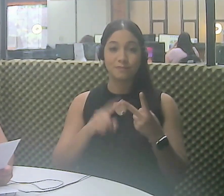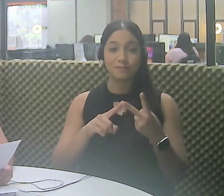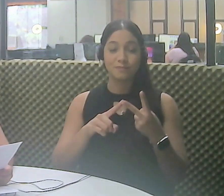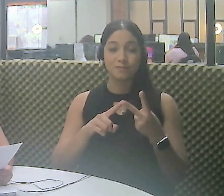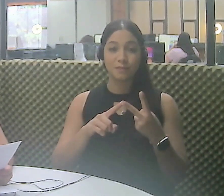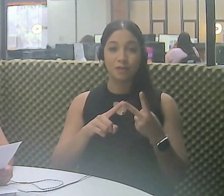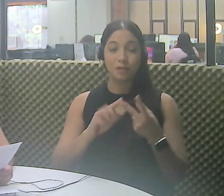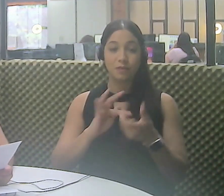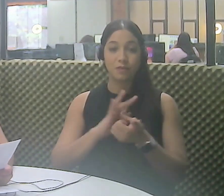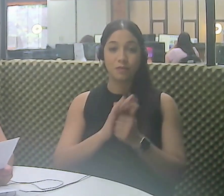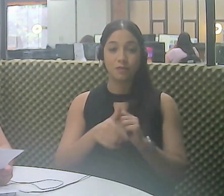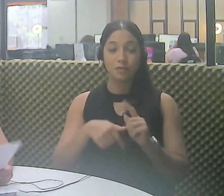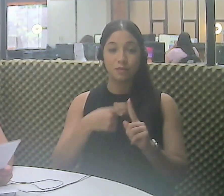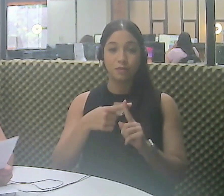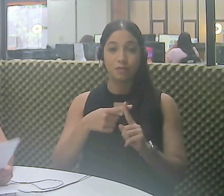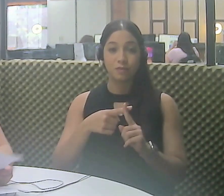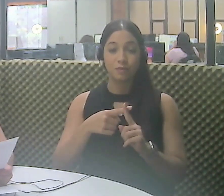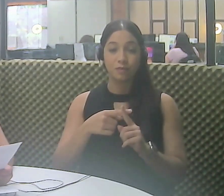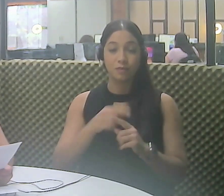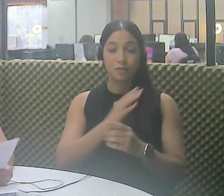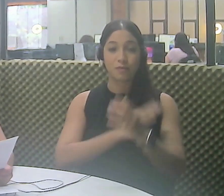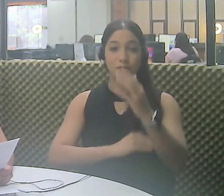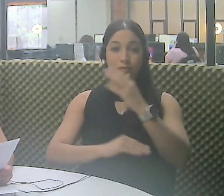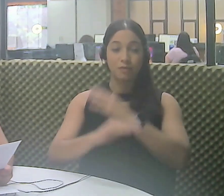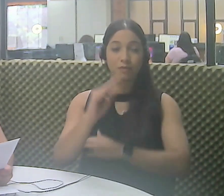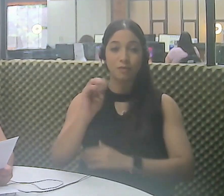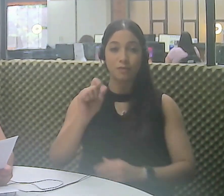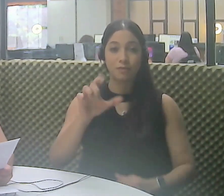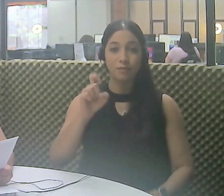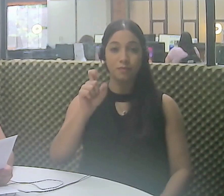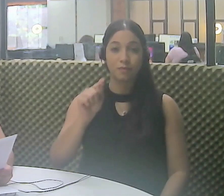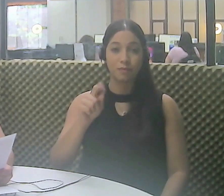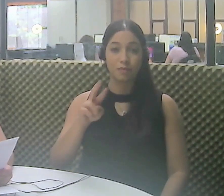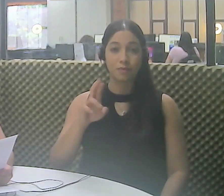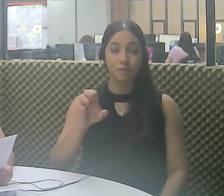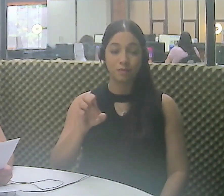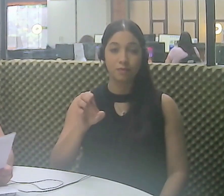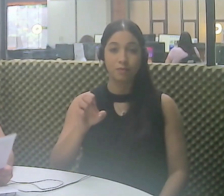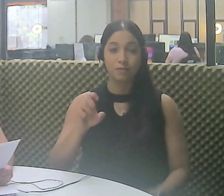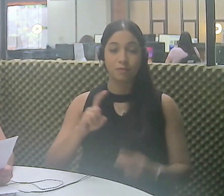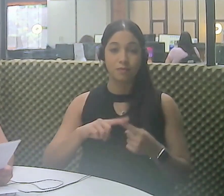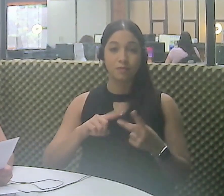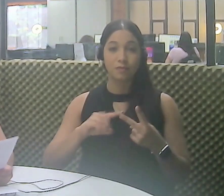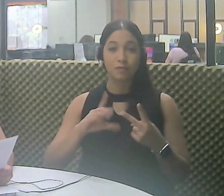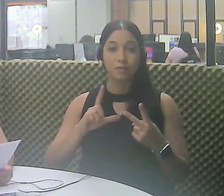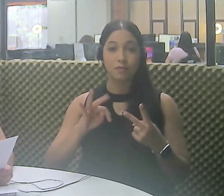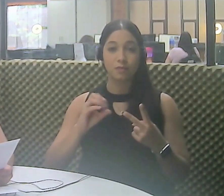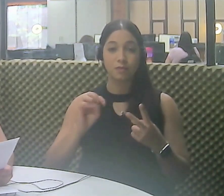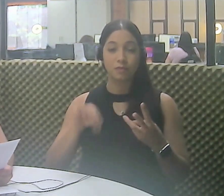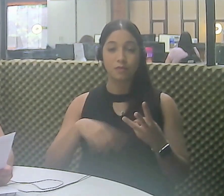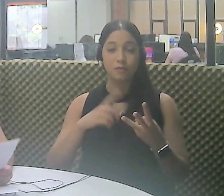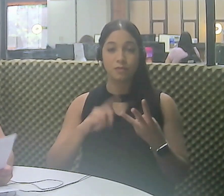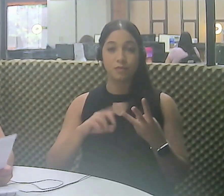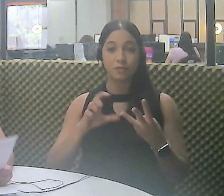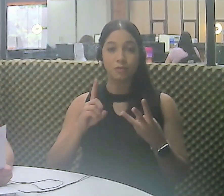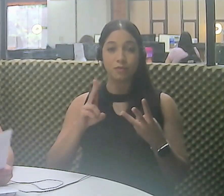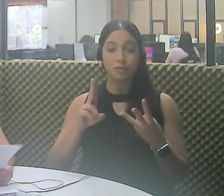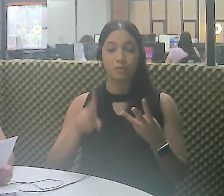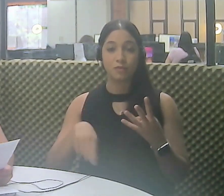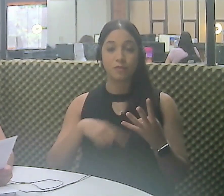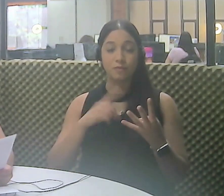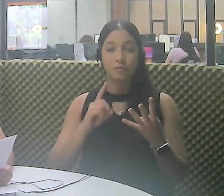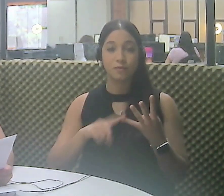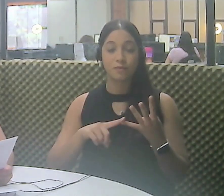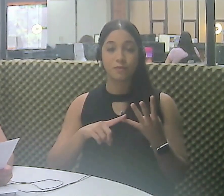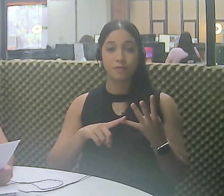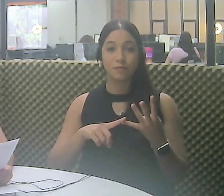FUTEL é representada pelos para-atletas Alexandre Borges, Cleiton Pacheco, Edu Charles